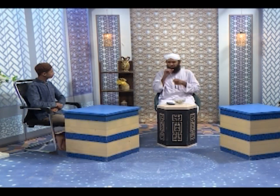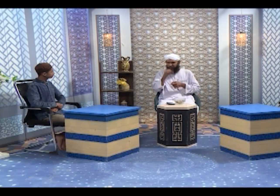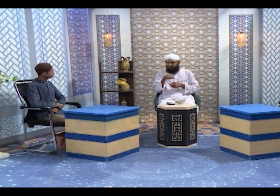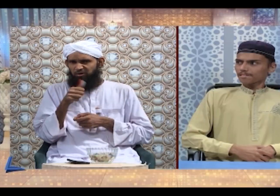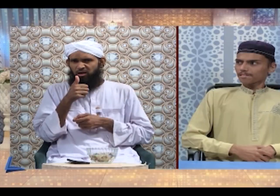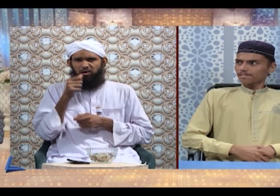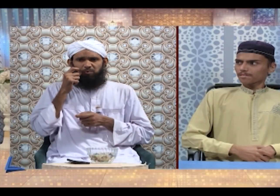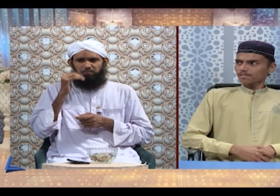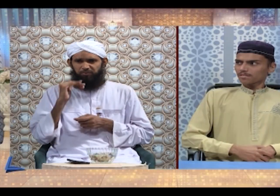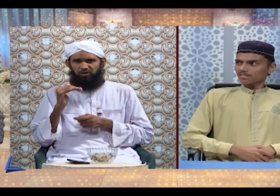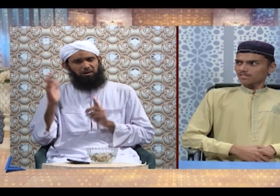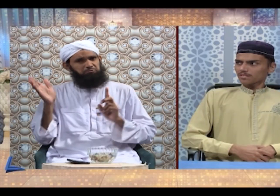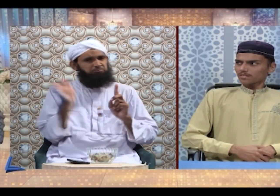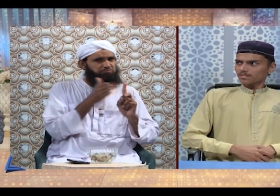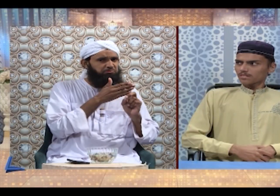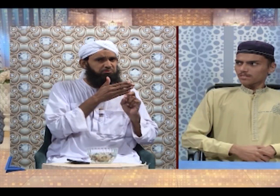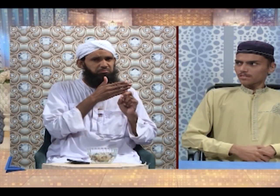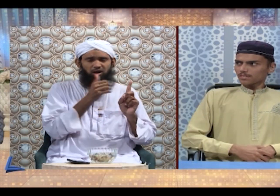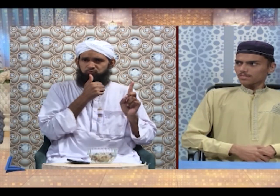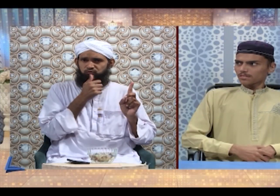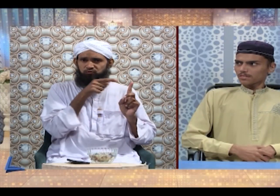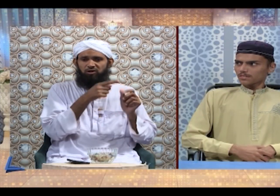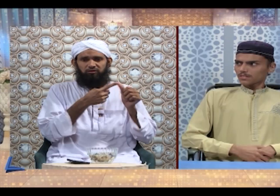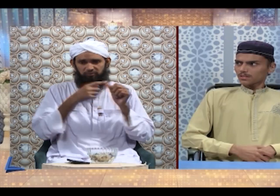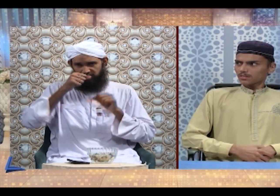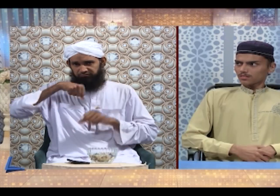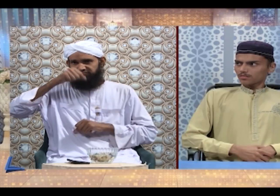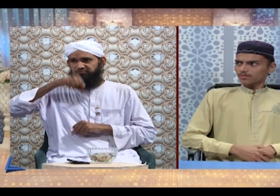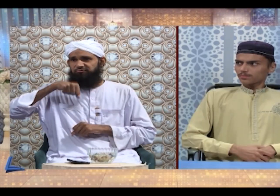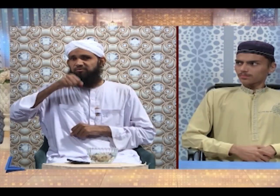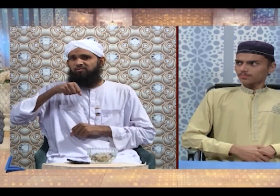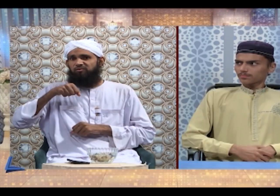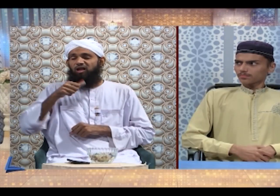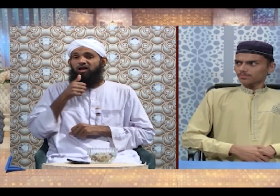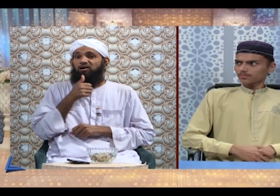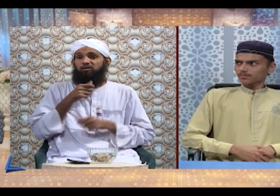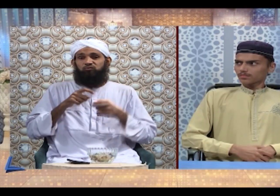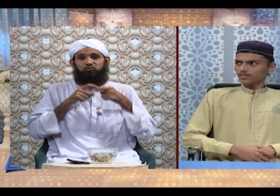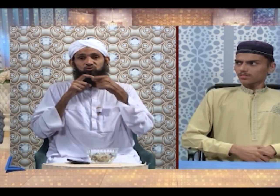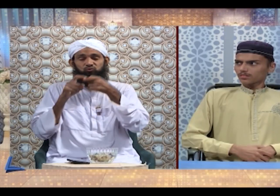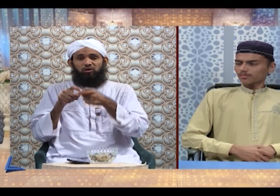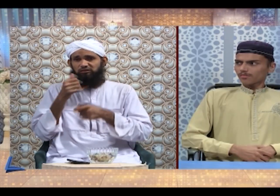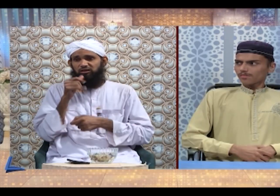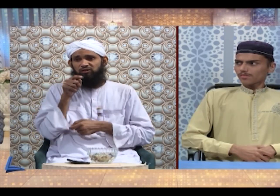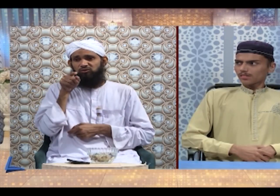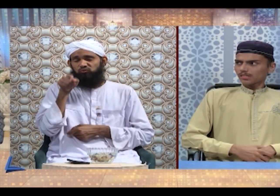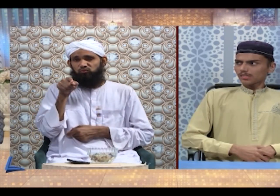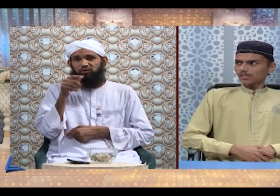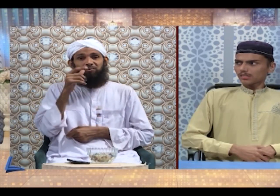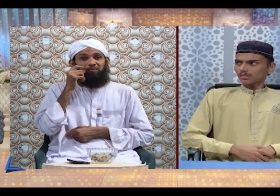ہے۔ ابو حفص رحمۃ اللہ علیہ نے اس سے پوچھا، کیا تو نے اسے علم و ادب سکھایا ہے؟ اس شخص نے نفی میں جواب دیا۔